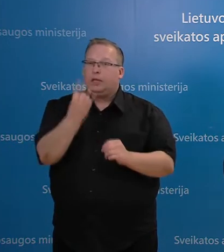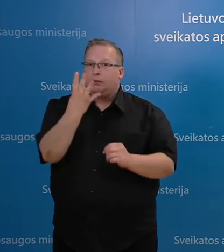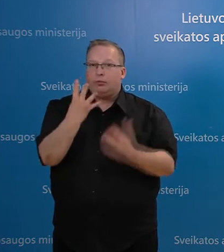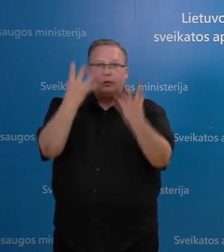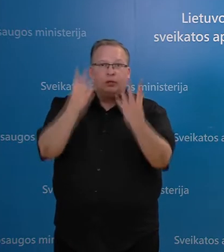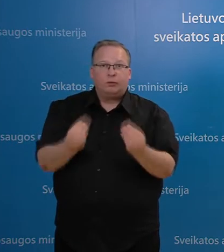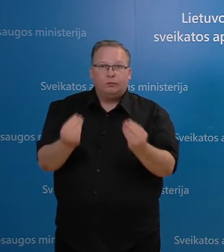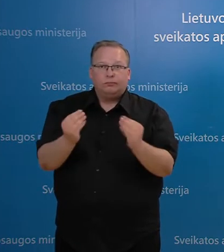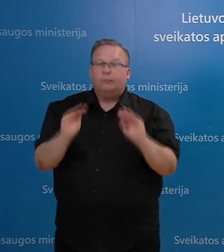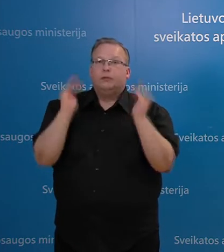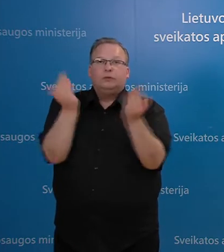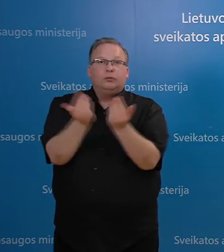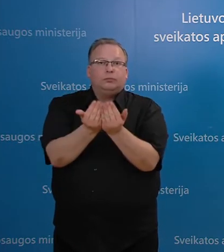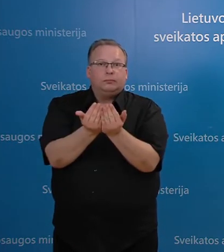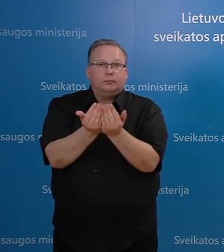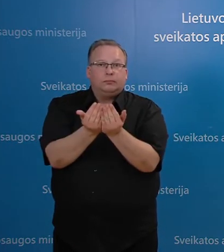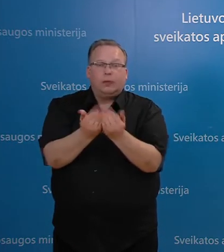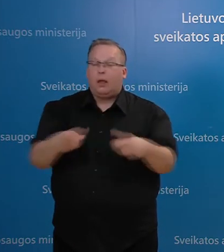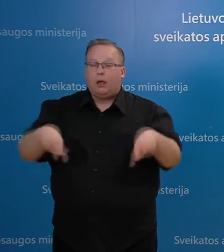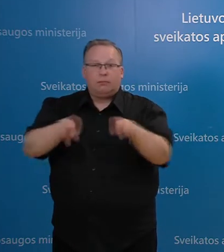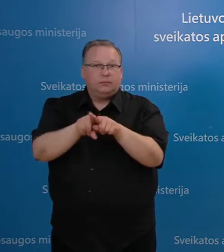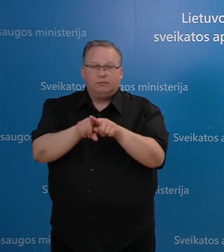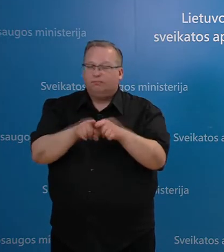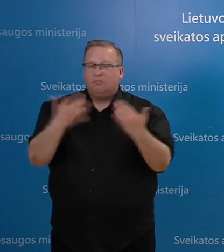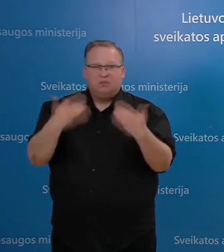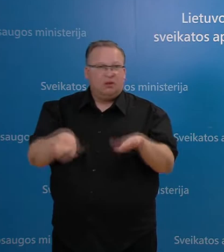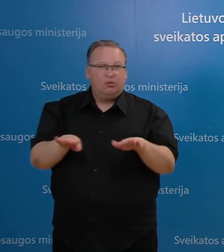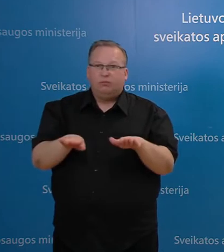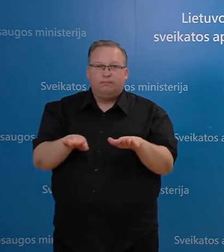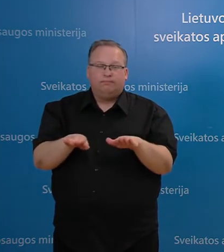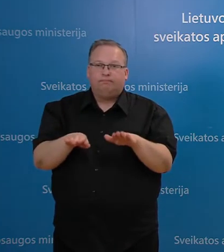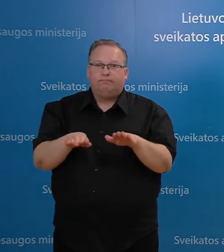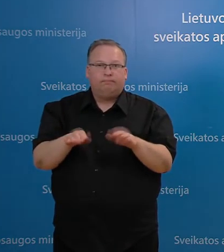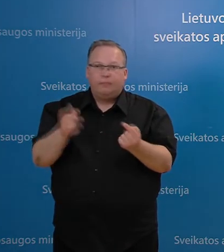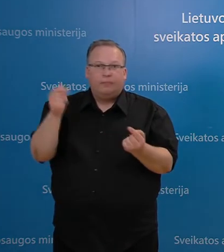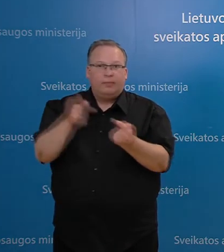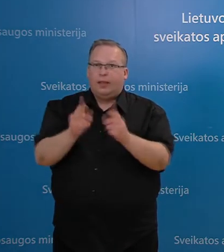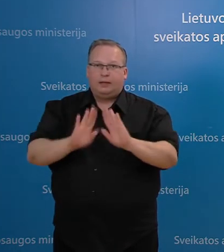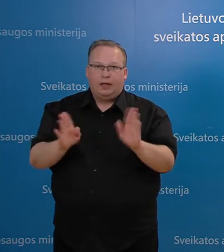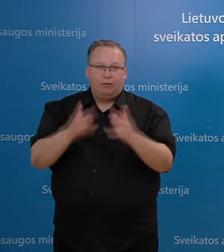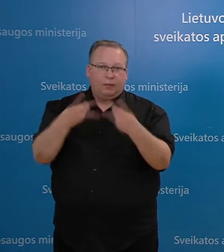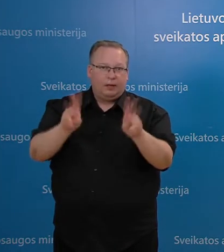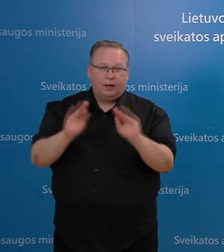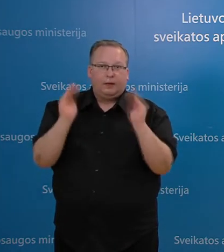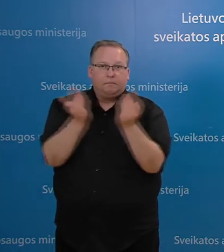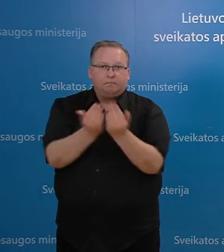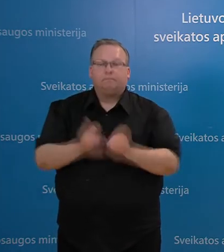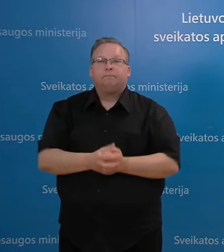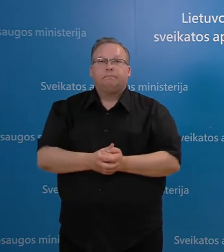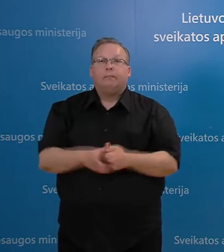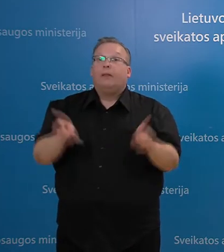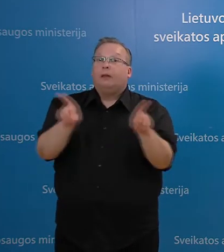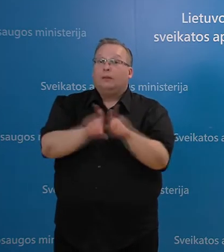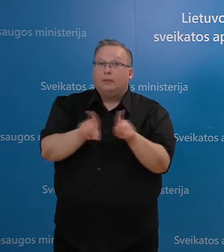dienų izoliacija tokiu atveju jau nebūtų taikoma. Taip pat dar